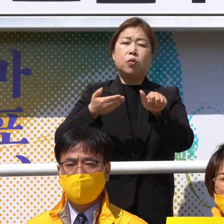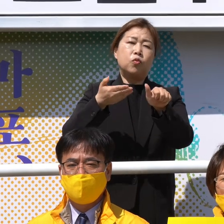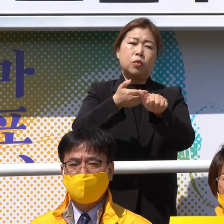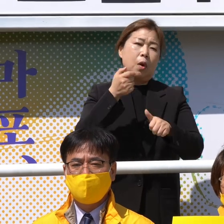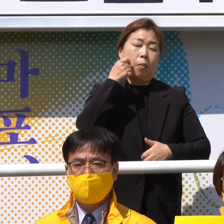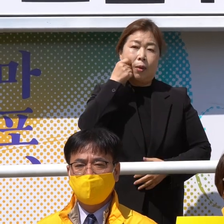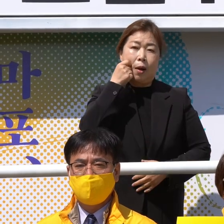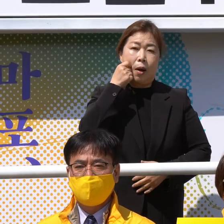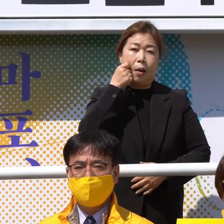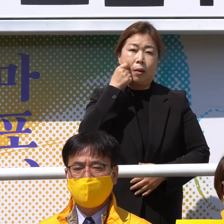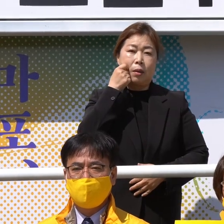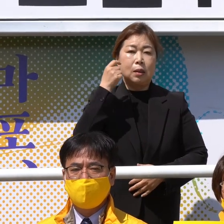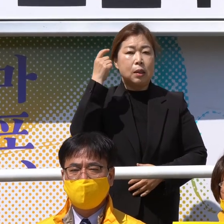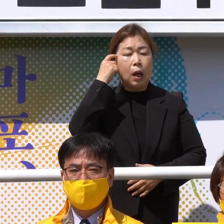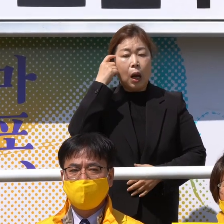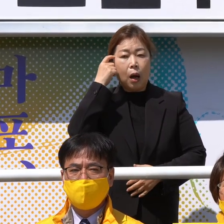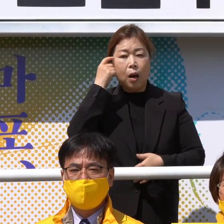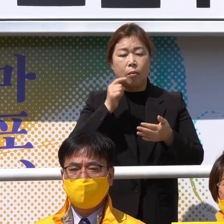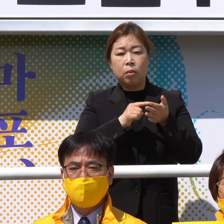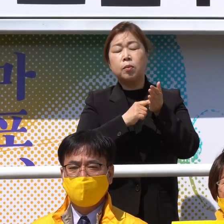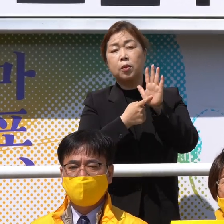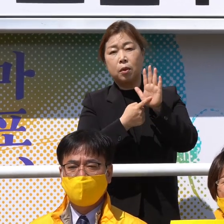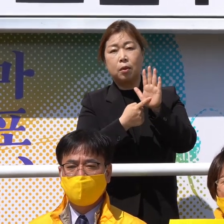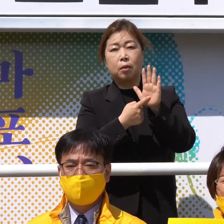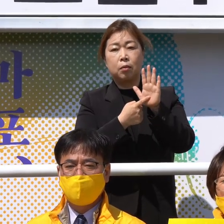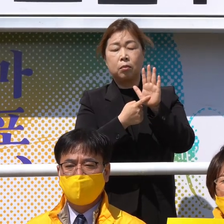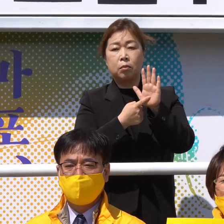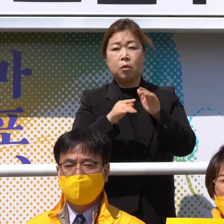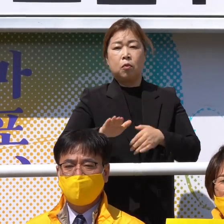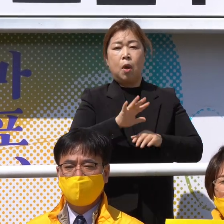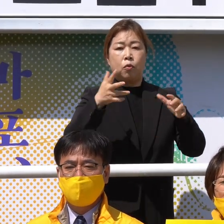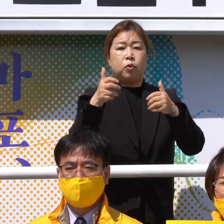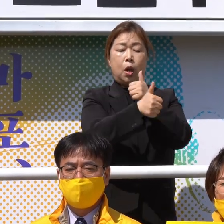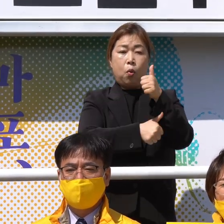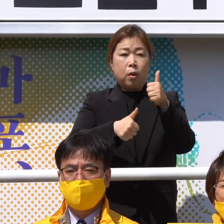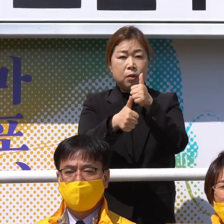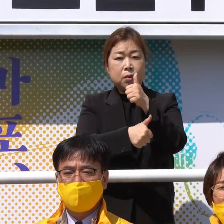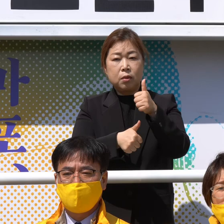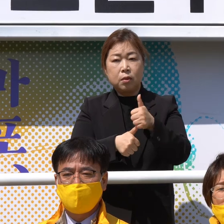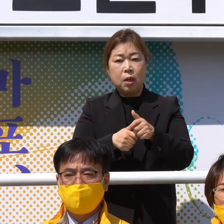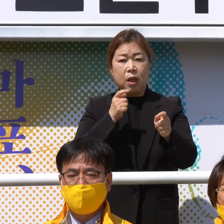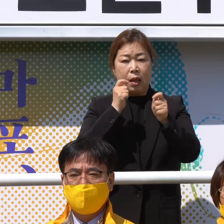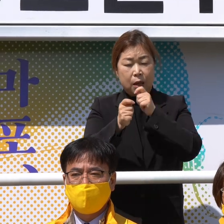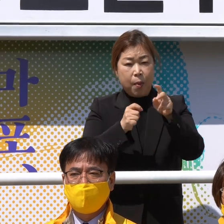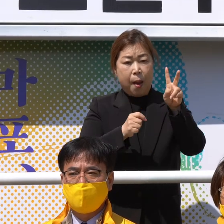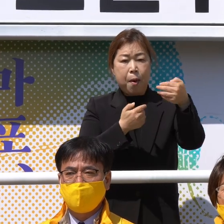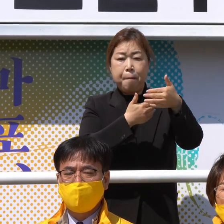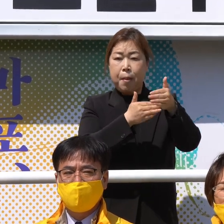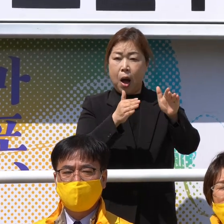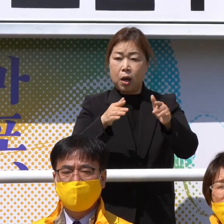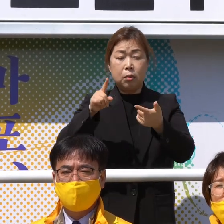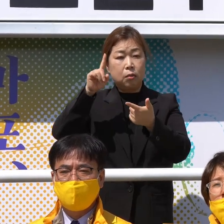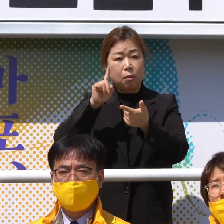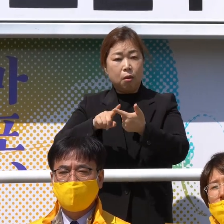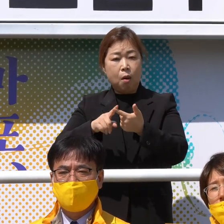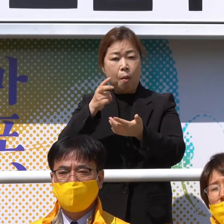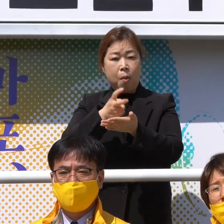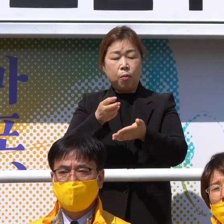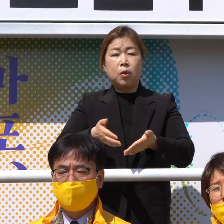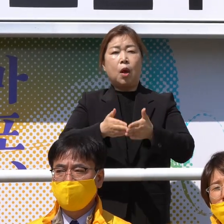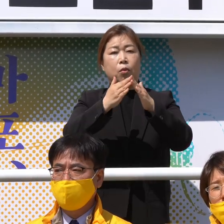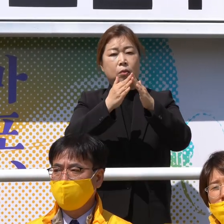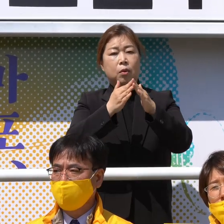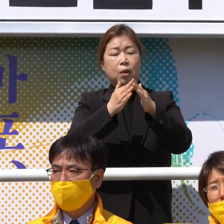없다 이런 인식을 보여줬습니다. 우리나라 국회의원들이 텔레그램 N번방을 놓고 법을